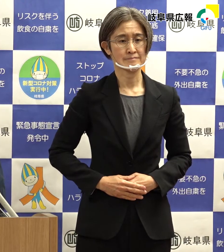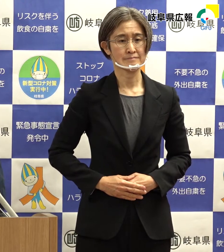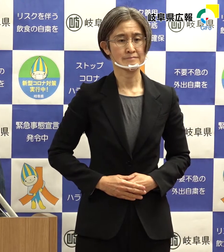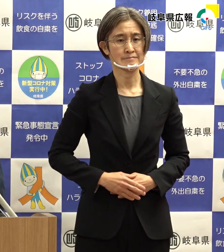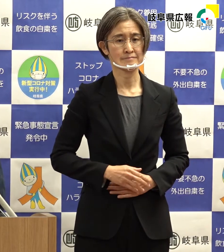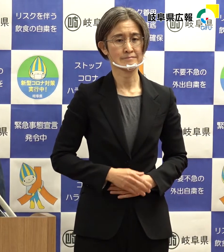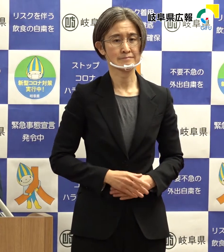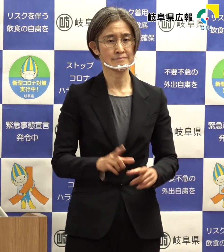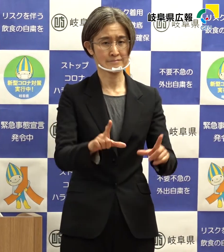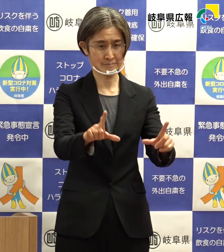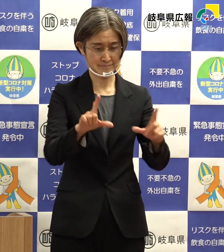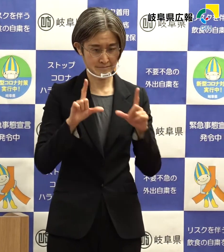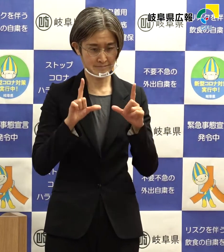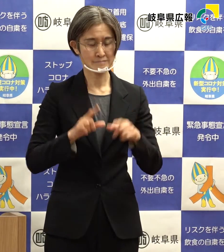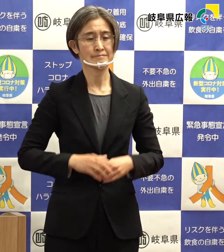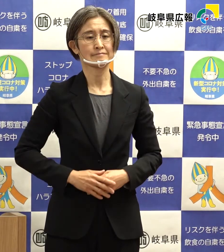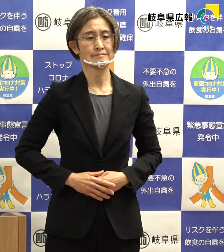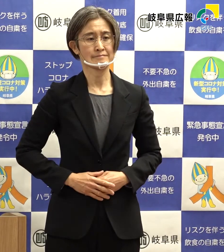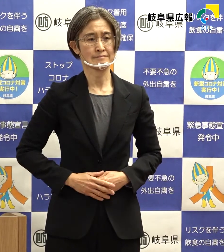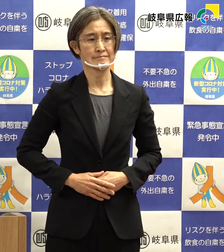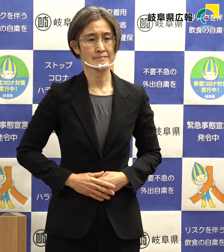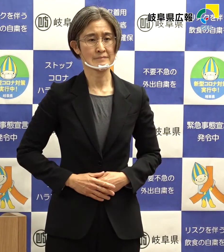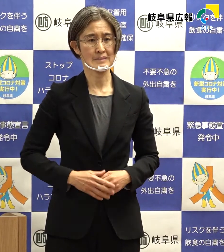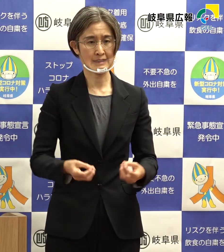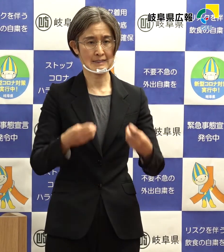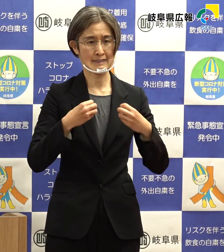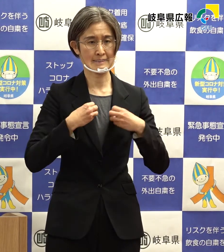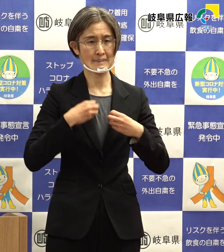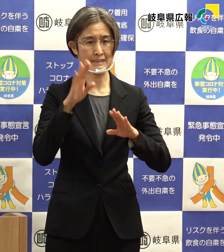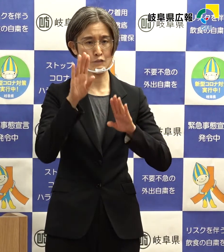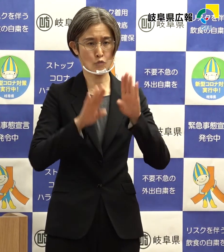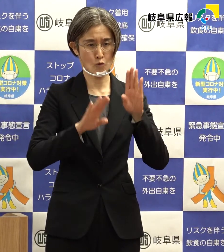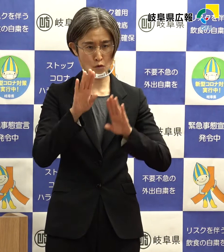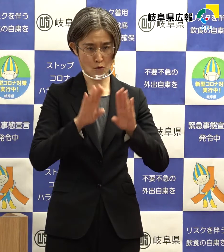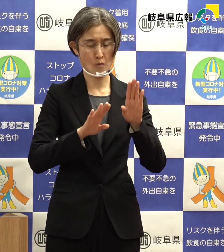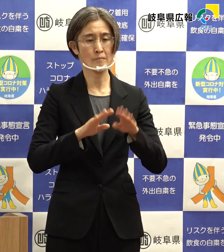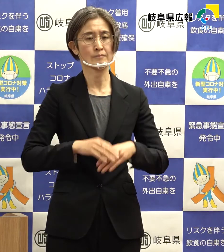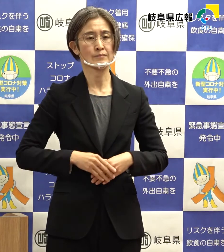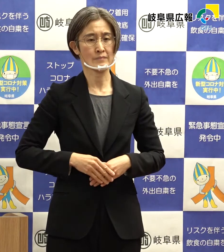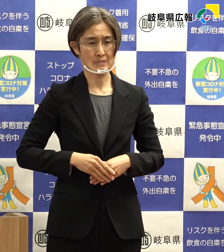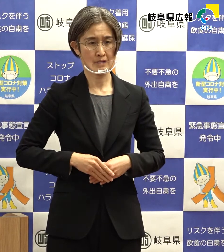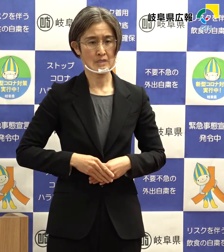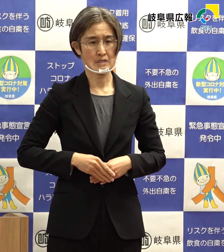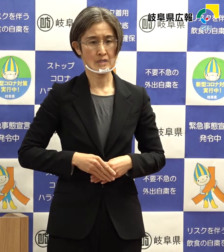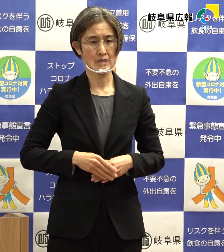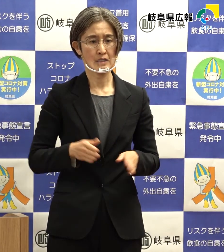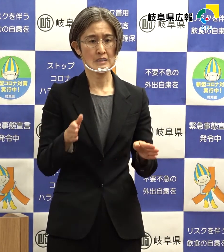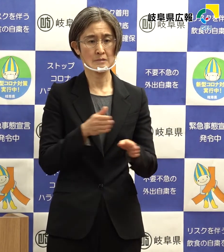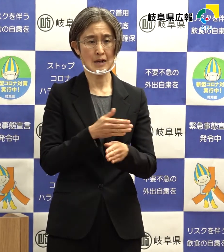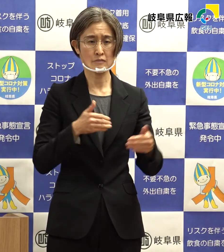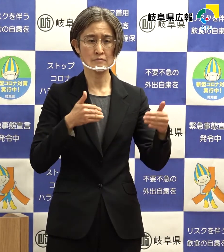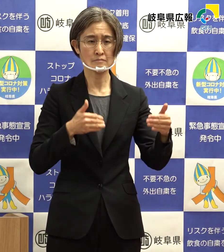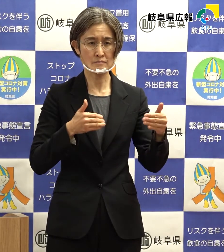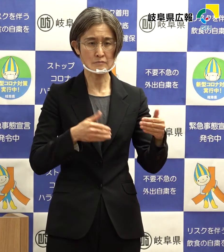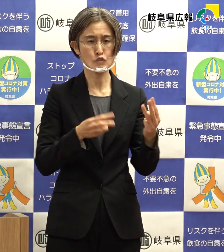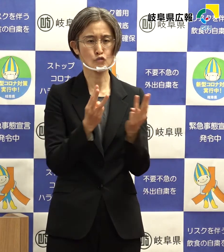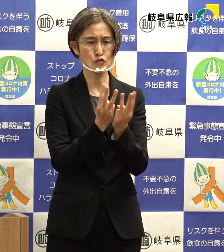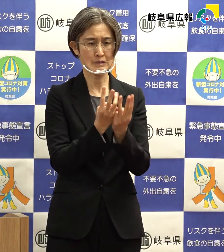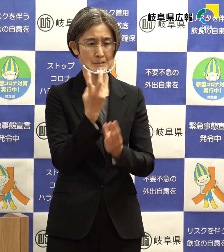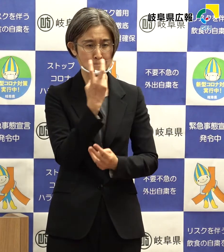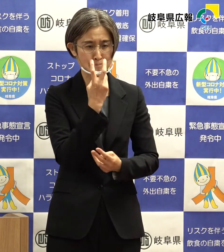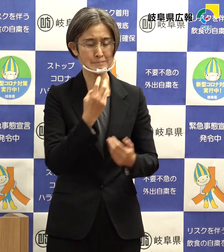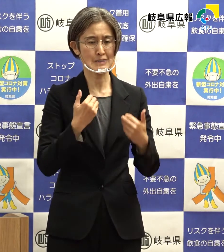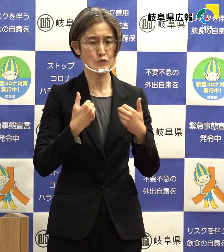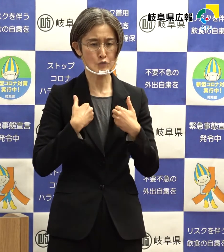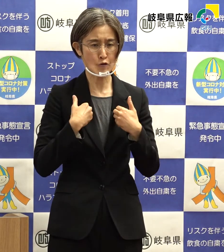読売新聞の岩佐と申します。はい、感染状況に関してですけれども、はい、まあ、しばらく数字とかを見たいということですけれども、はい、まあ、一時期のこ